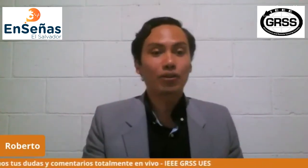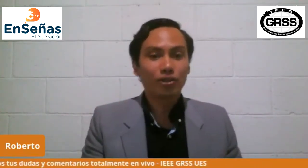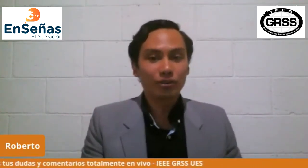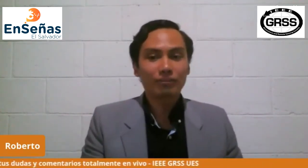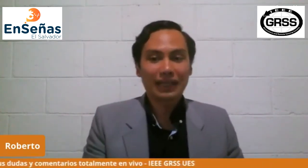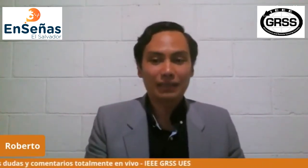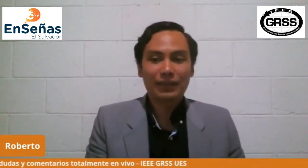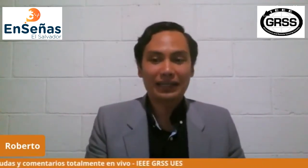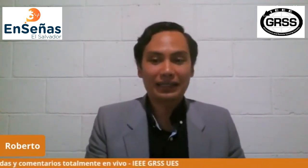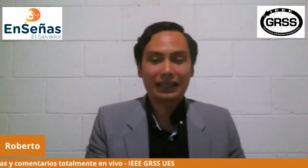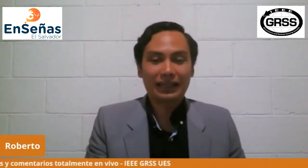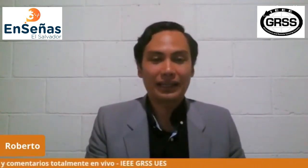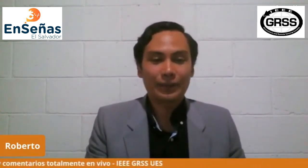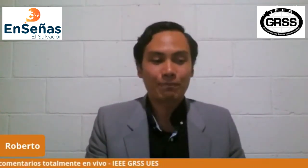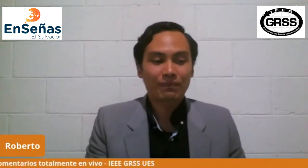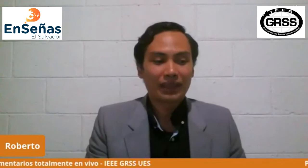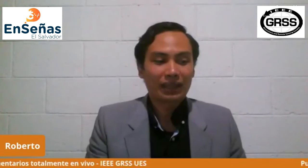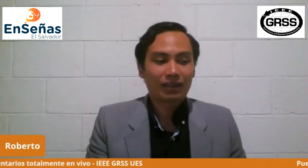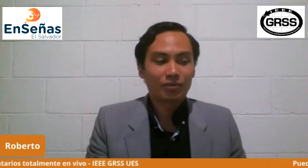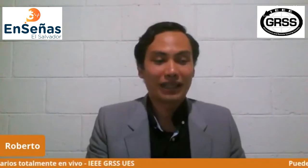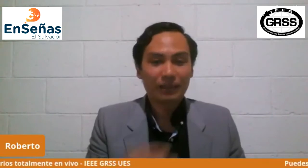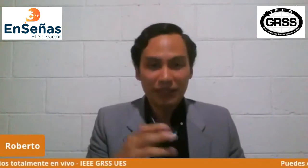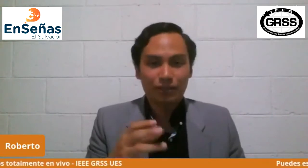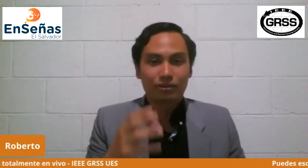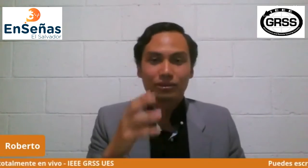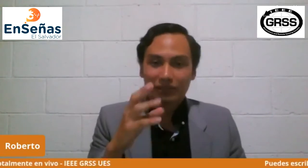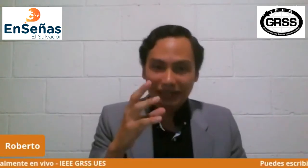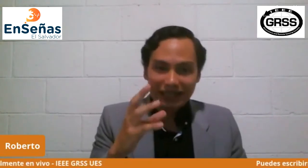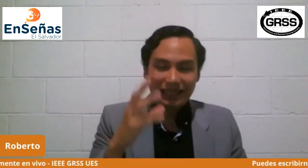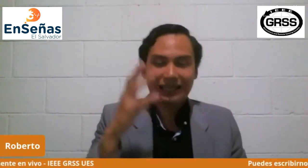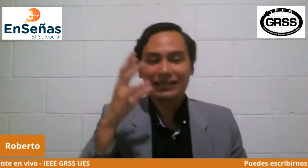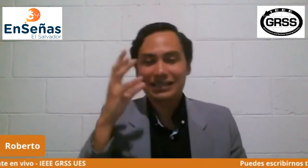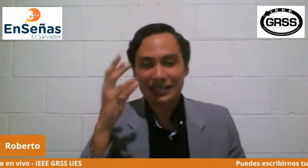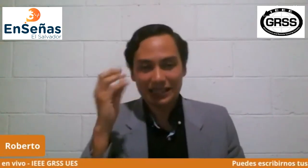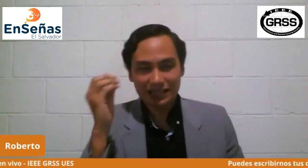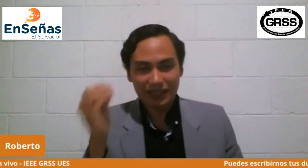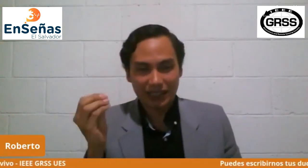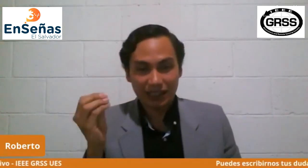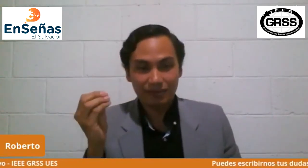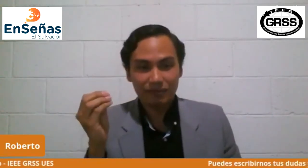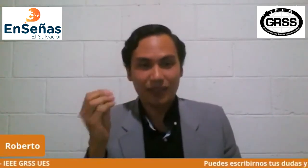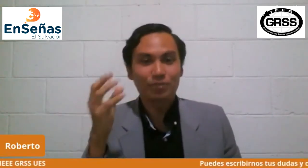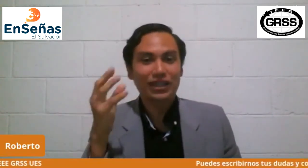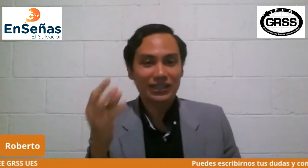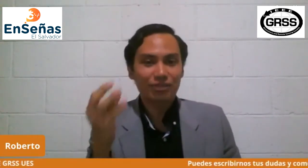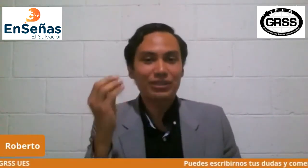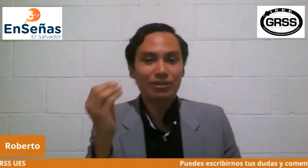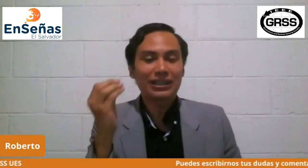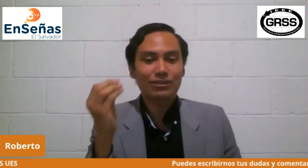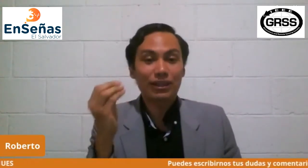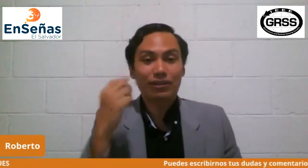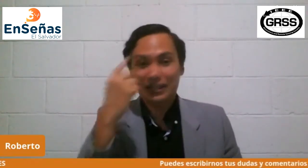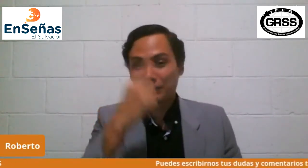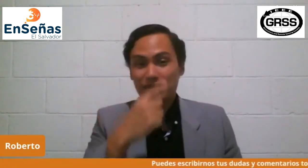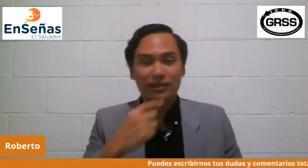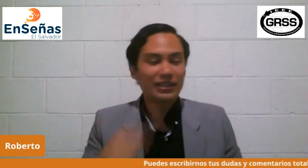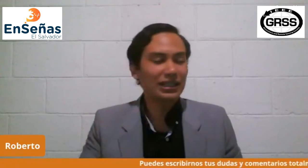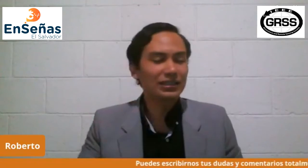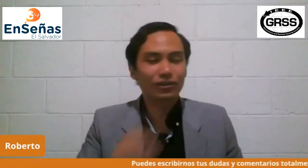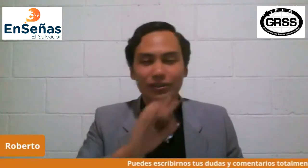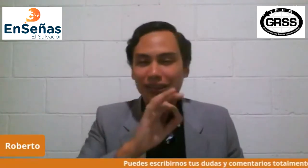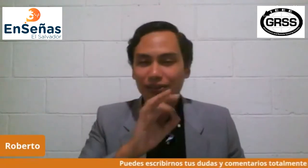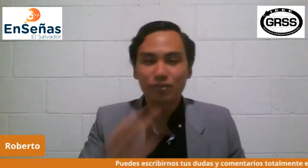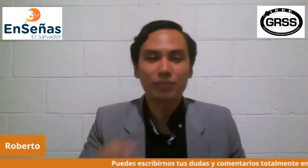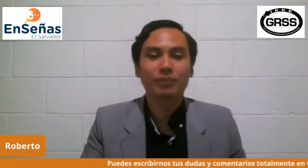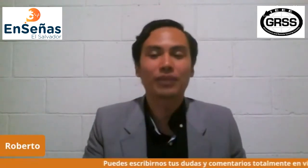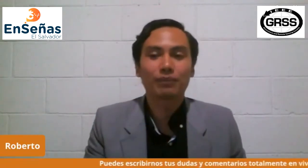Y como aquí como les repito, la CBG, la comunicación visual gestual o las expresiones faciales